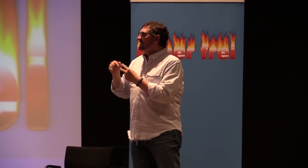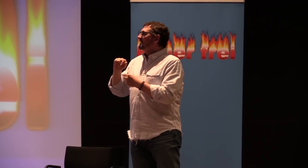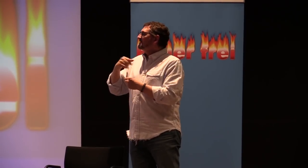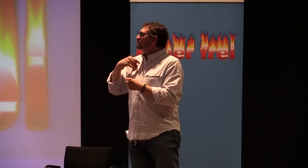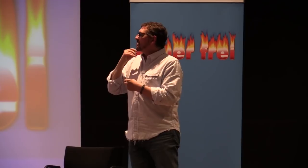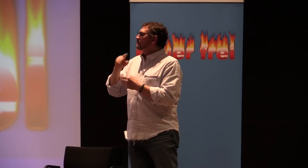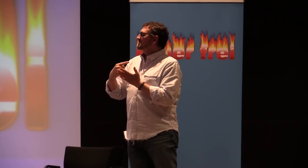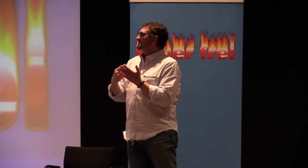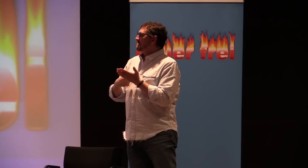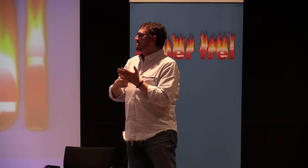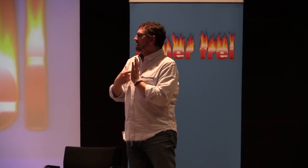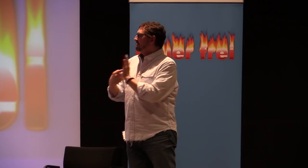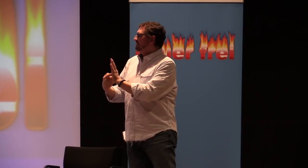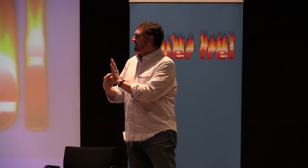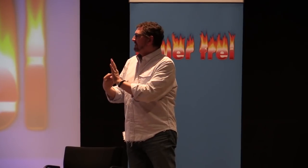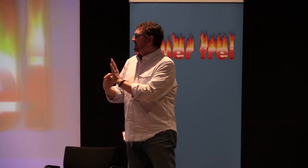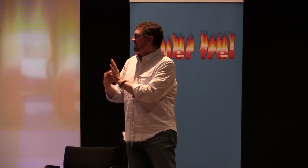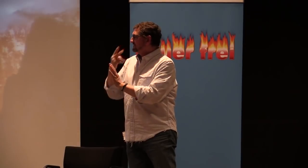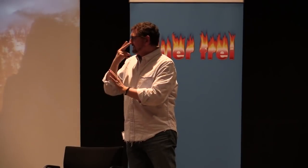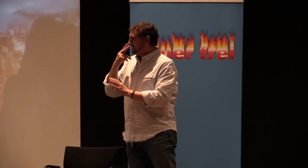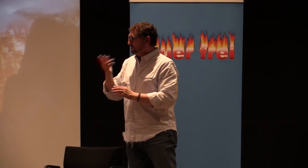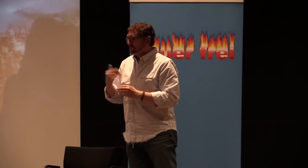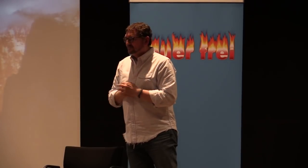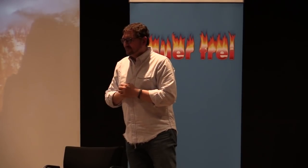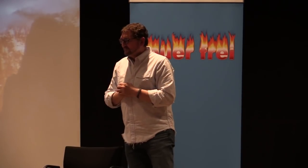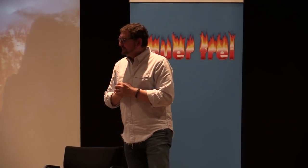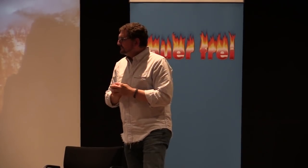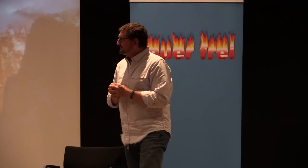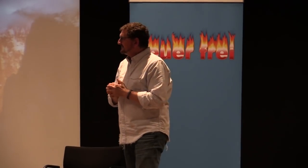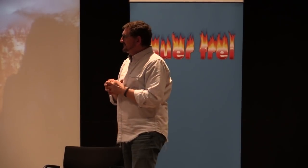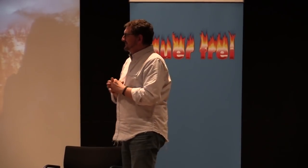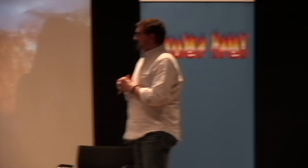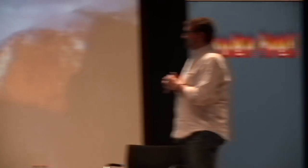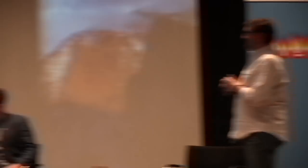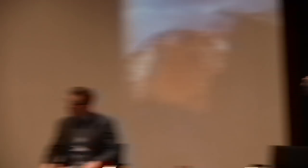ein Thema, das könnte man auch noch stundenlang weiter diskutieren. Ich möchte euch jetzt mal ein paar Zahlen zeigen.